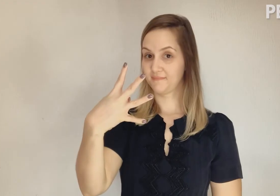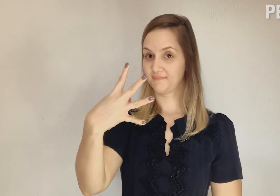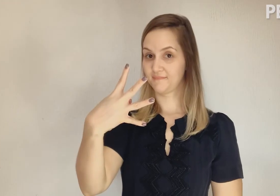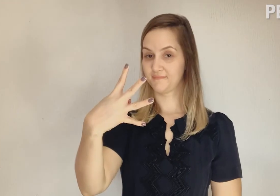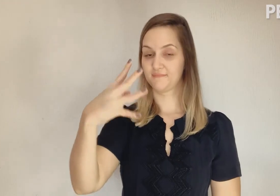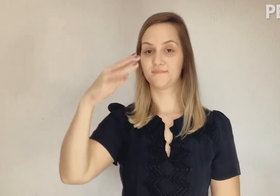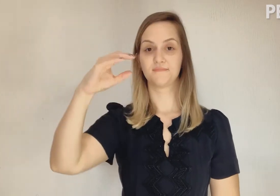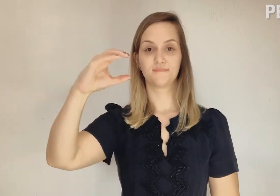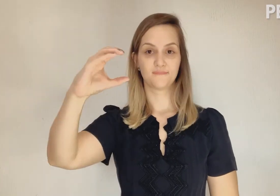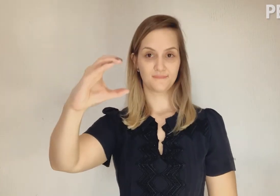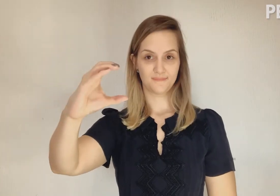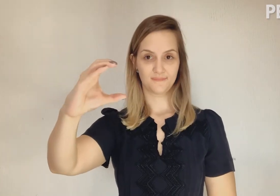número 4,